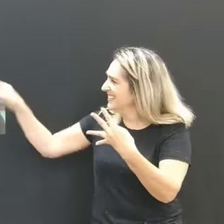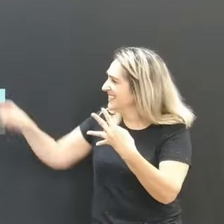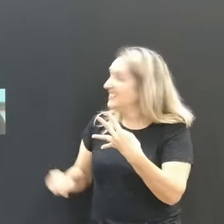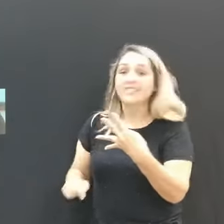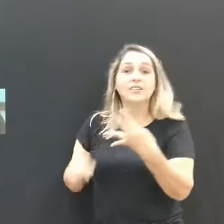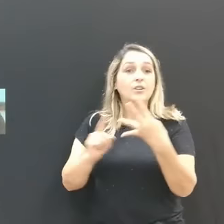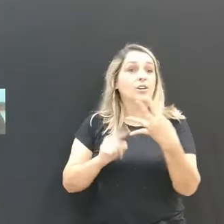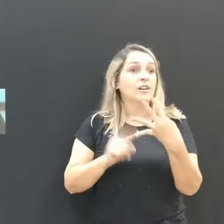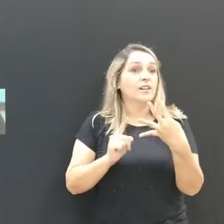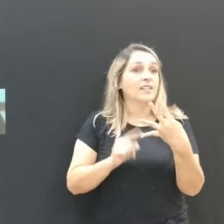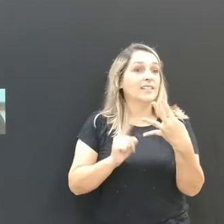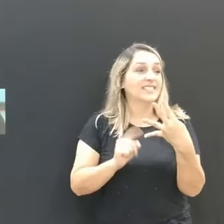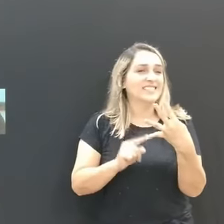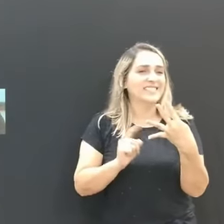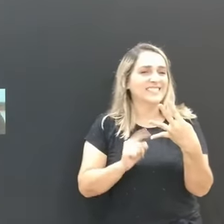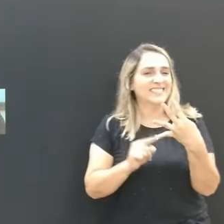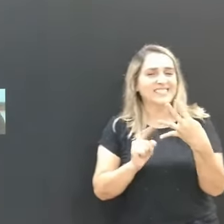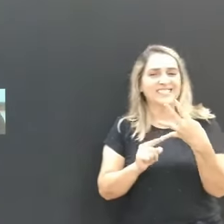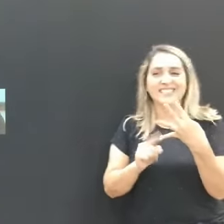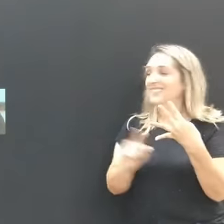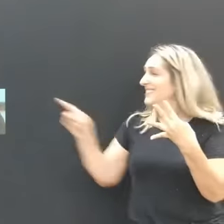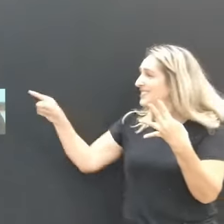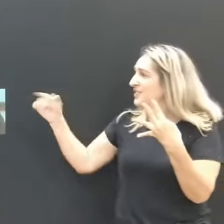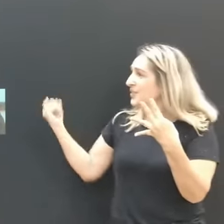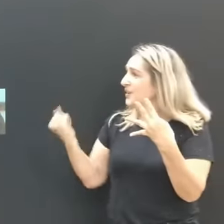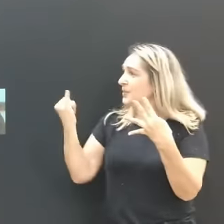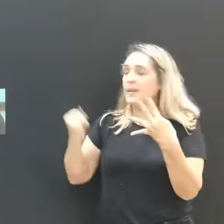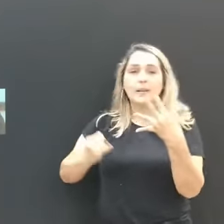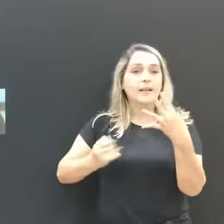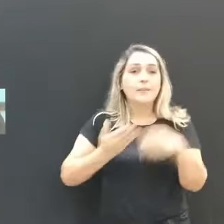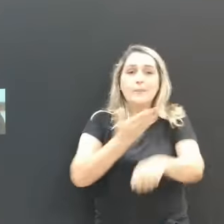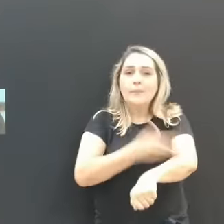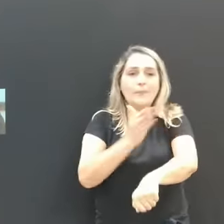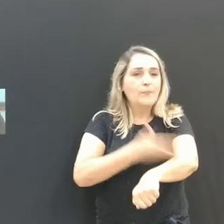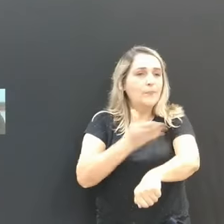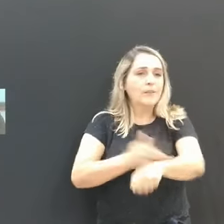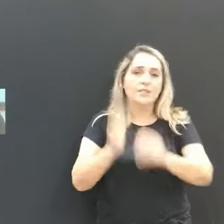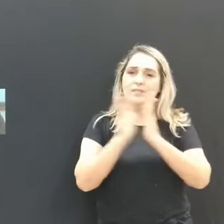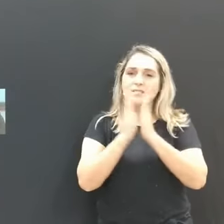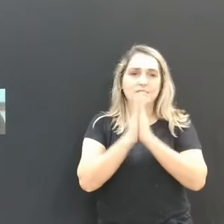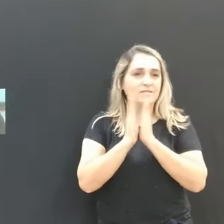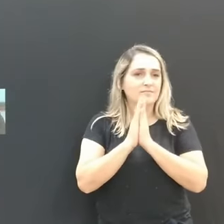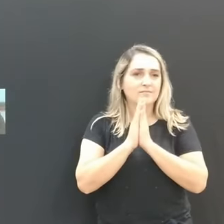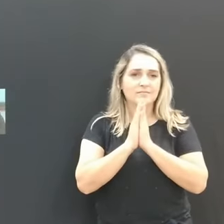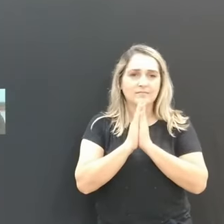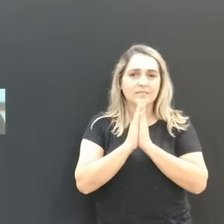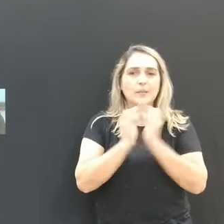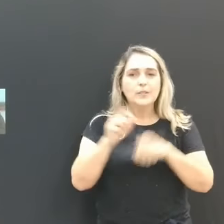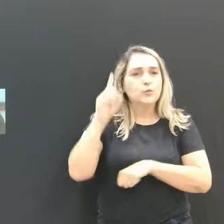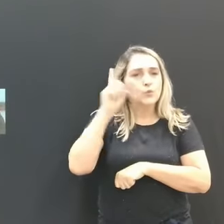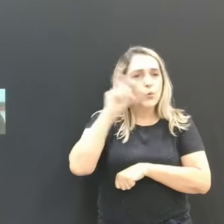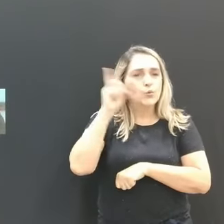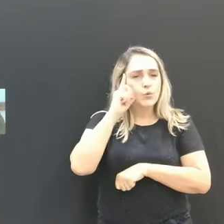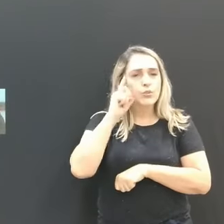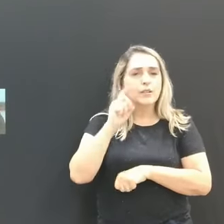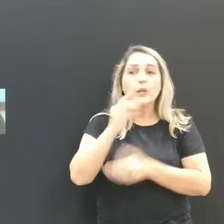mesmo, né? Então vamos lá. Praticar a oração. Né? É muito importante nós praticarmos a